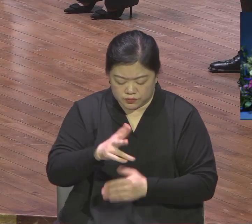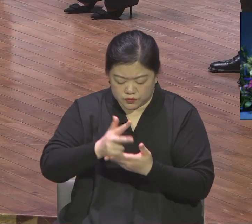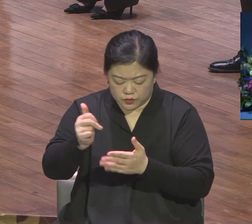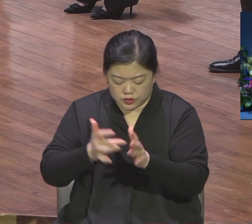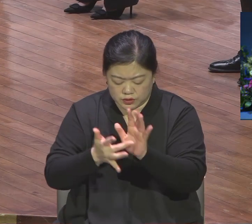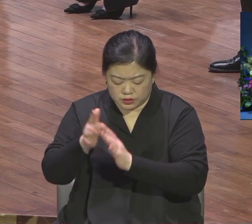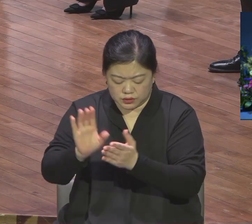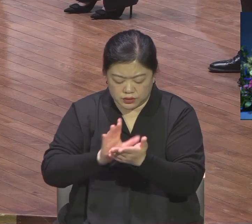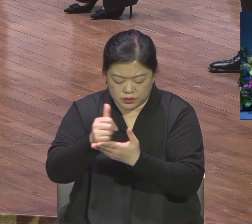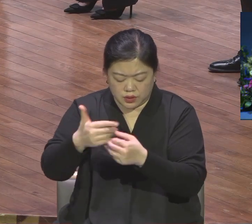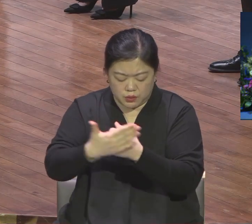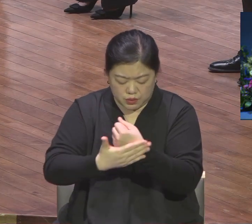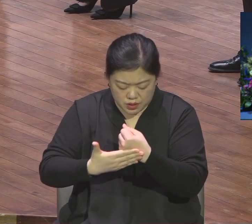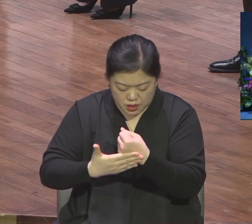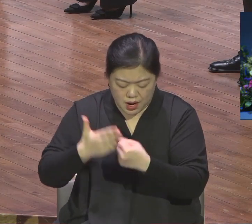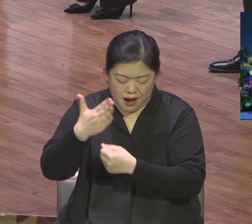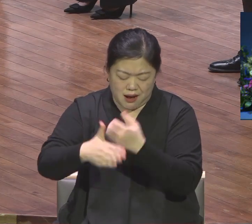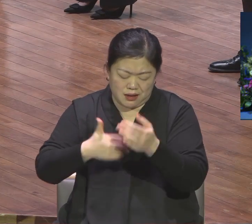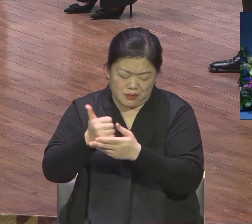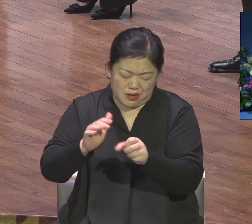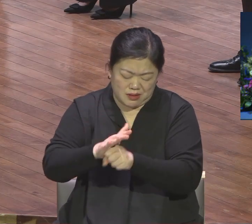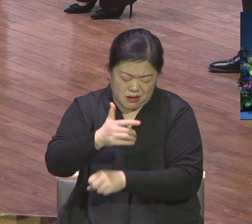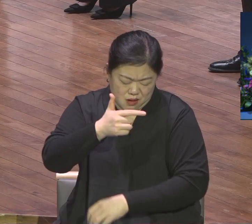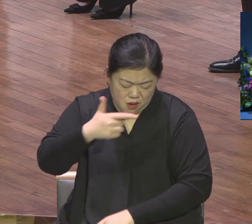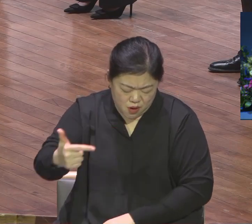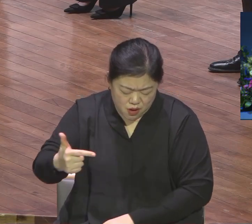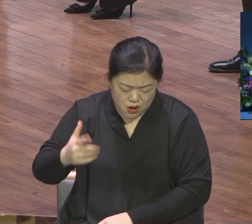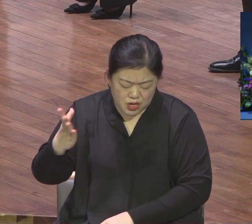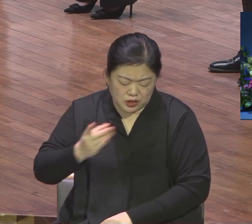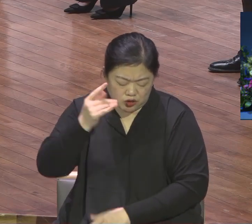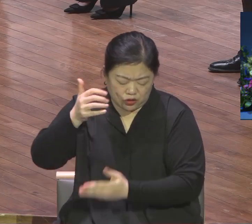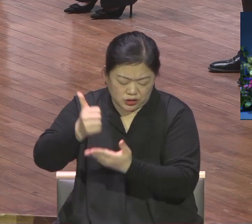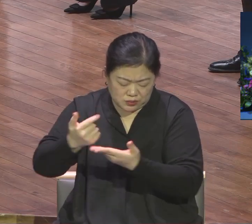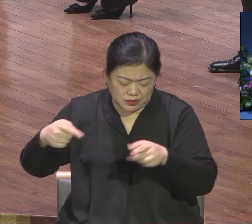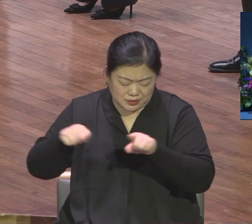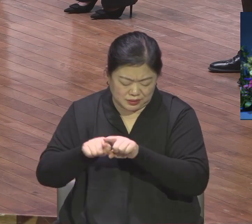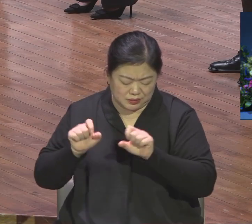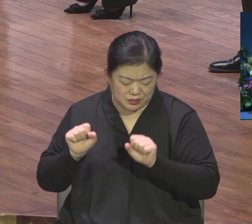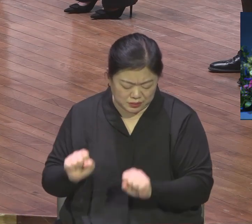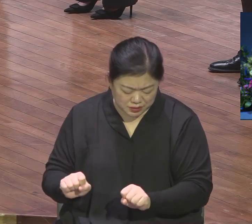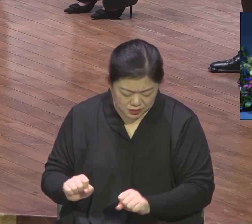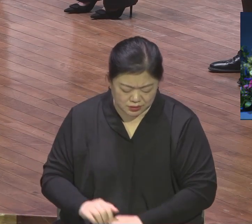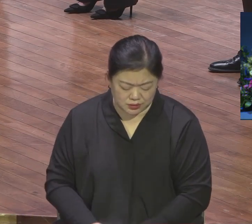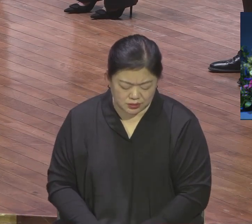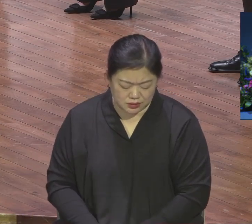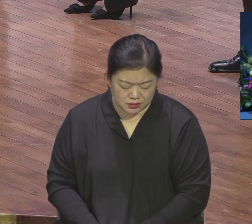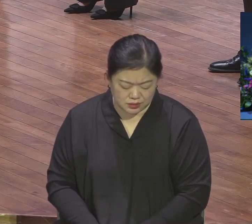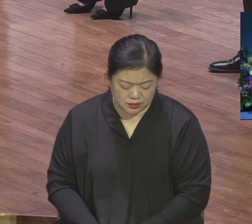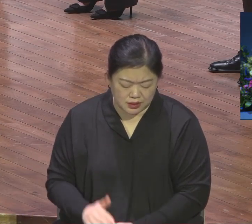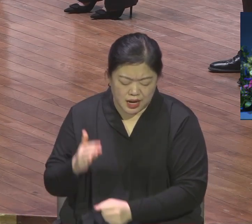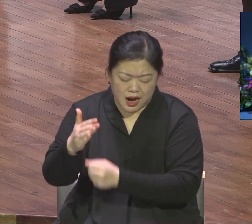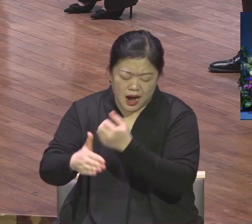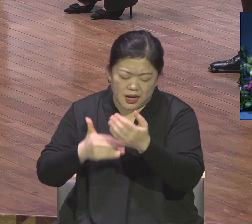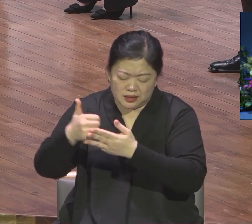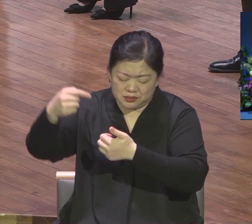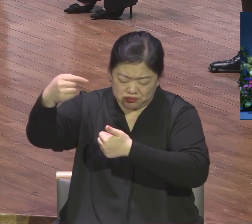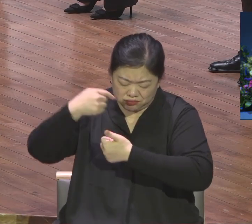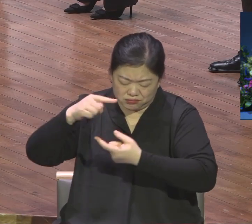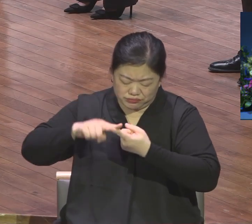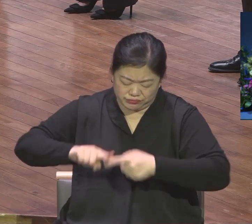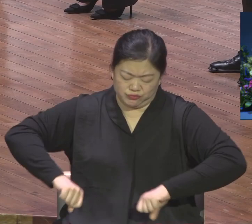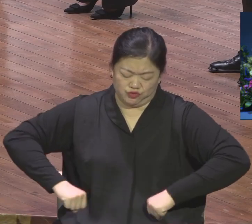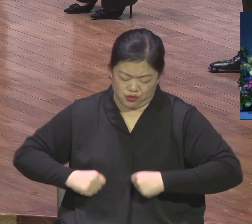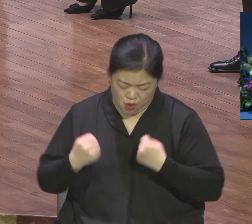예수 그리스도의 은혜와 하나님의 크신 사랑과 성령님의 내주 교통 충만하심이 하나님의 말씀에 순종하며